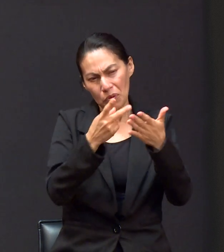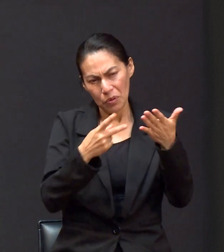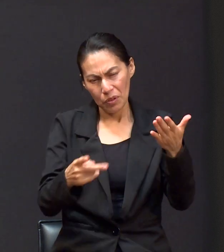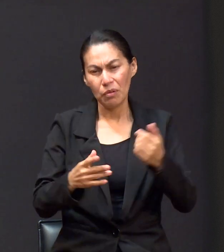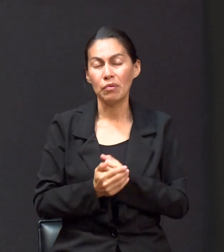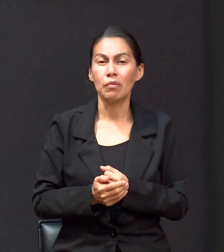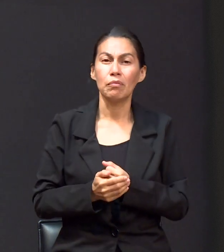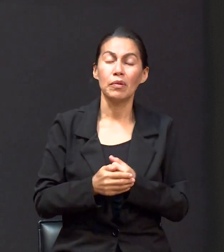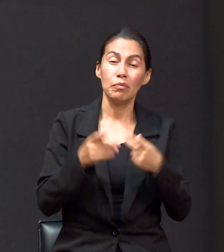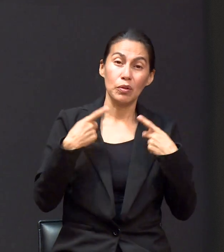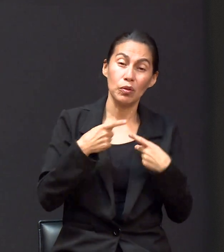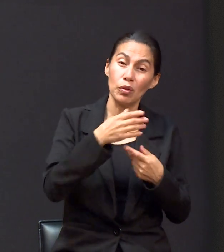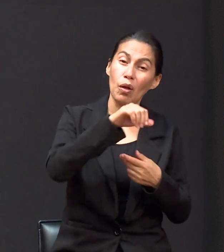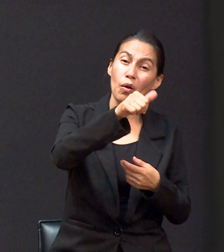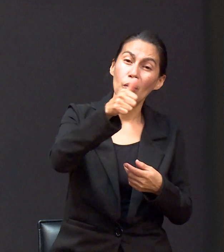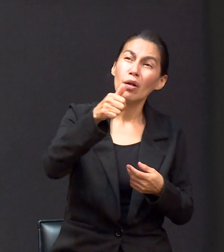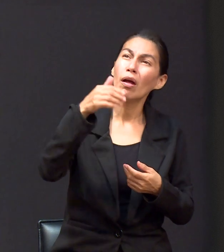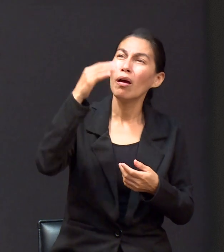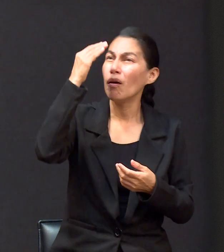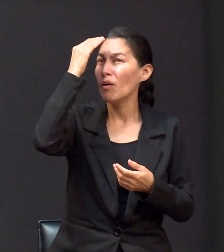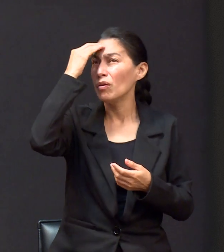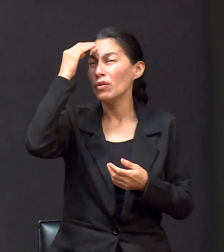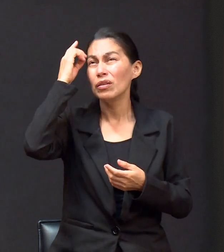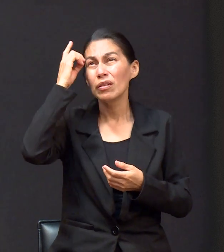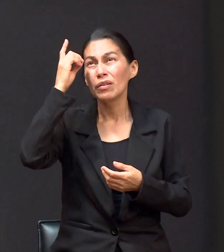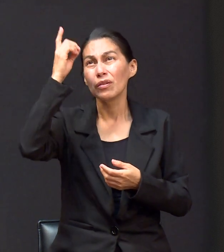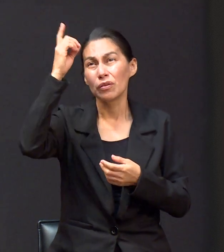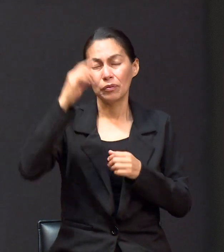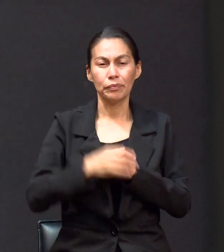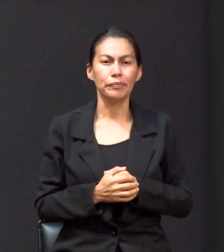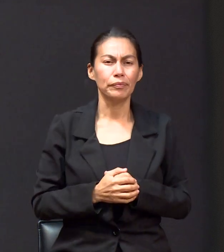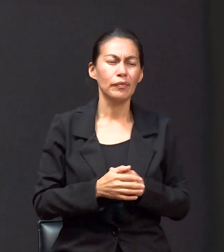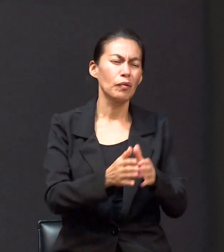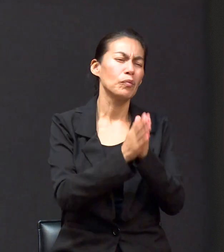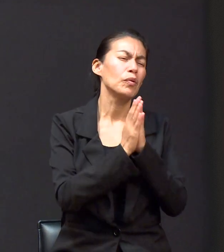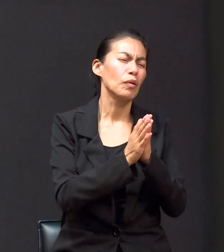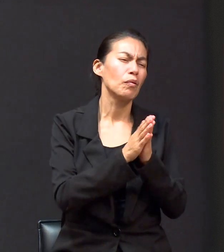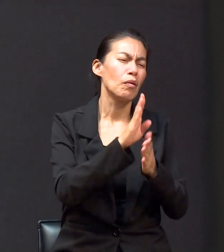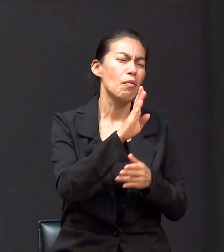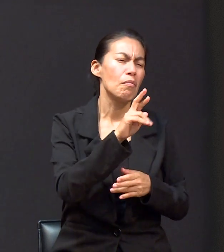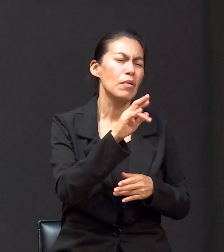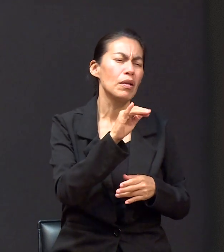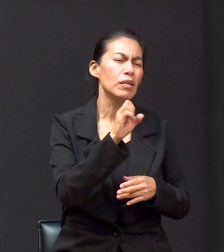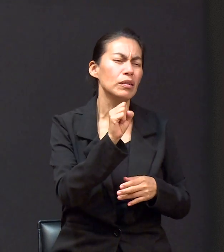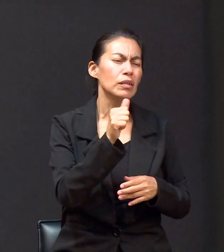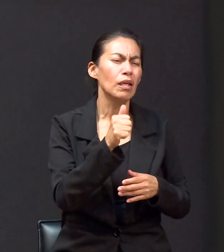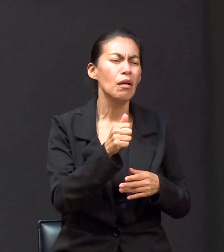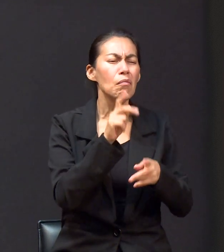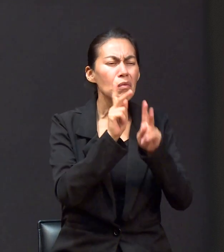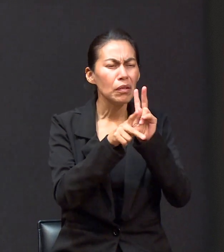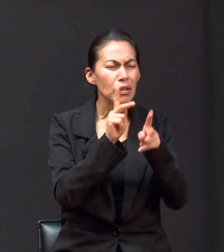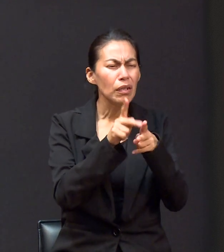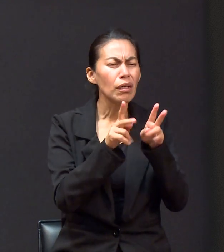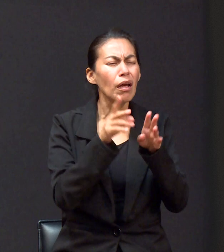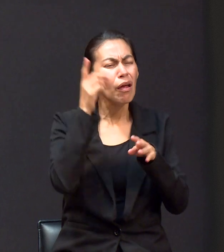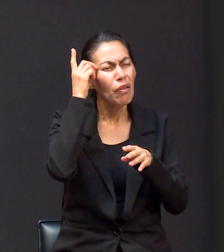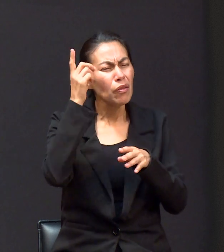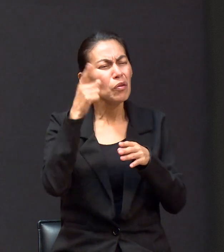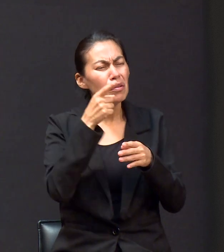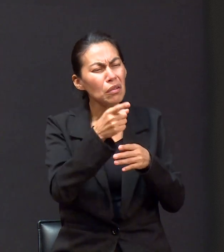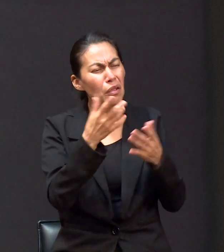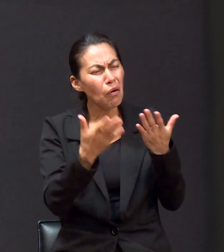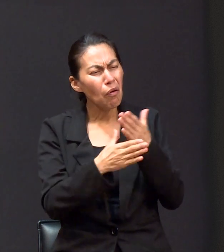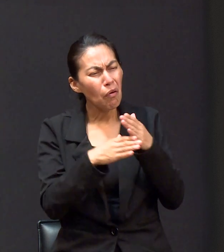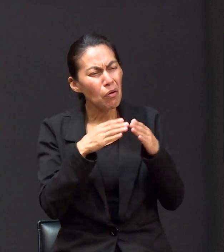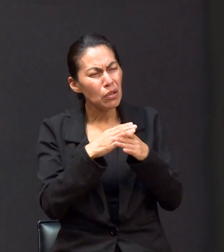le damos a conocer las obras de Dios. Y cuéntanos, Brisa, ¿cuán grandes cosas Dios